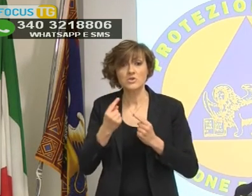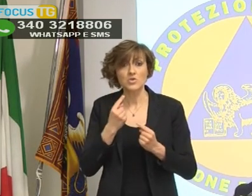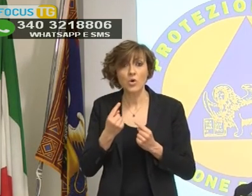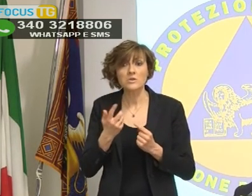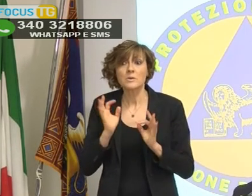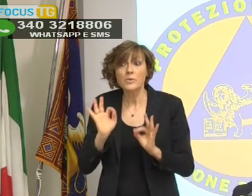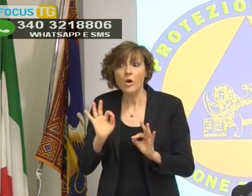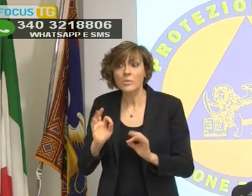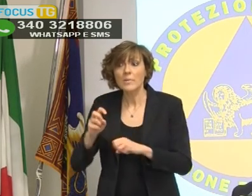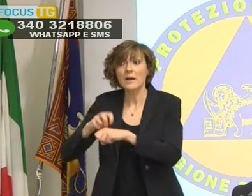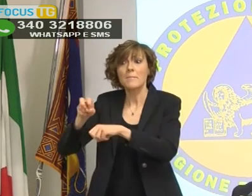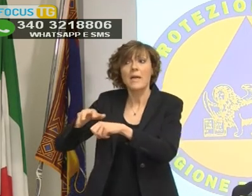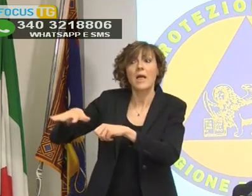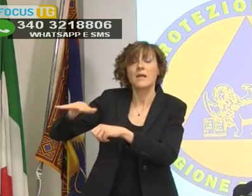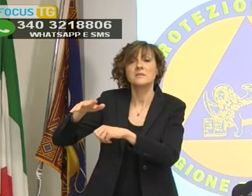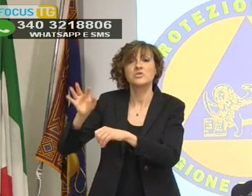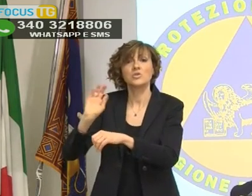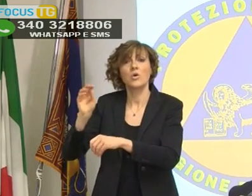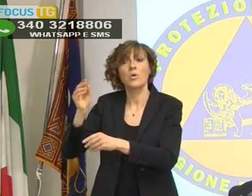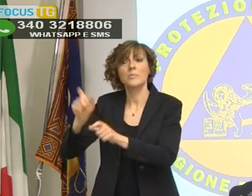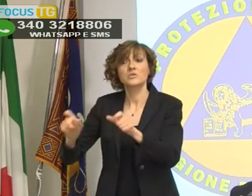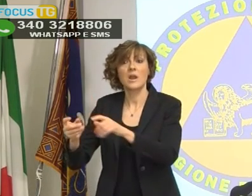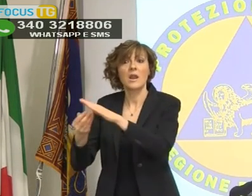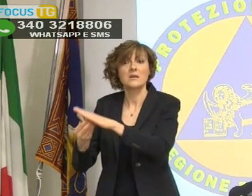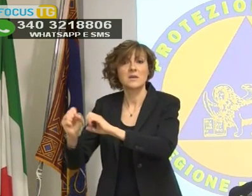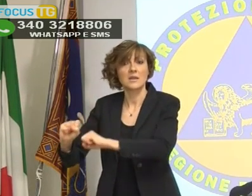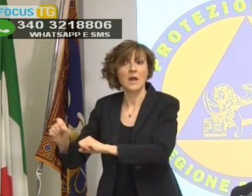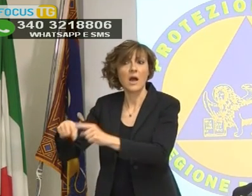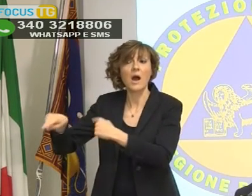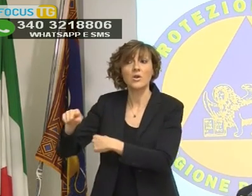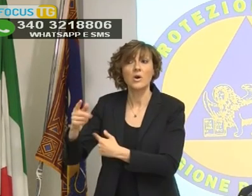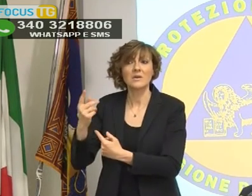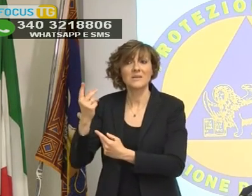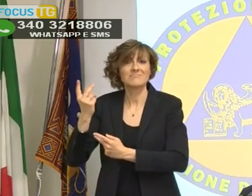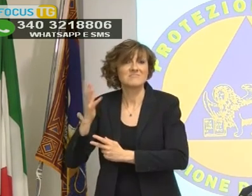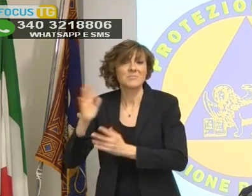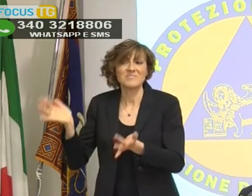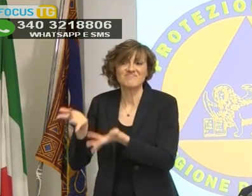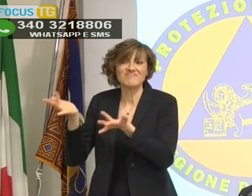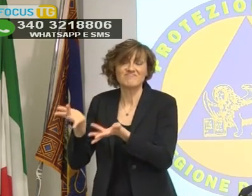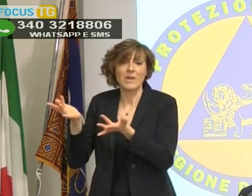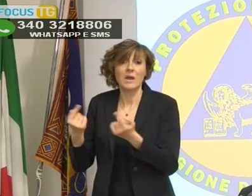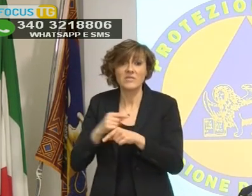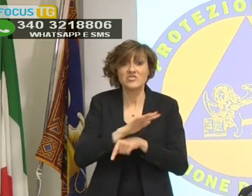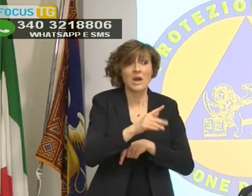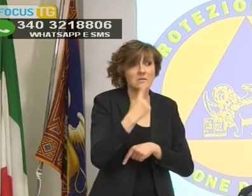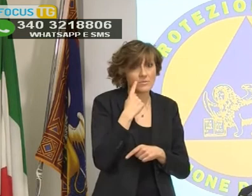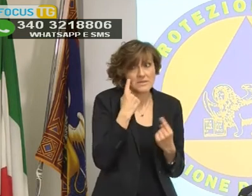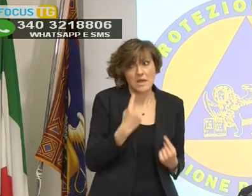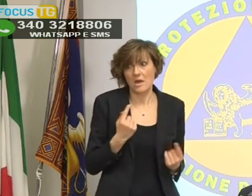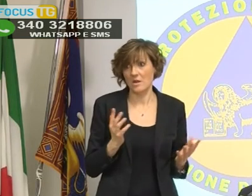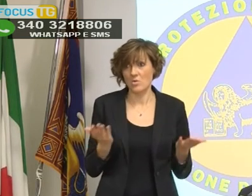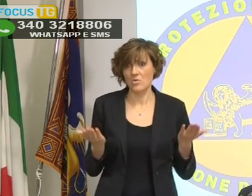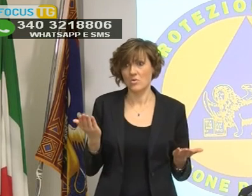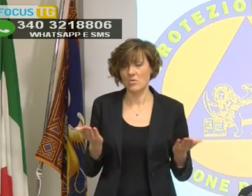sono dei clinici che banalizzano cose che io sento da loro colleghi poco banalizzate. Mi scusi, chi